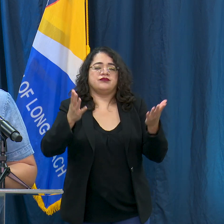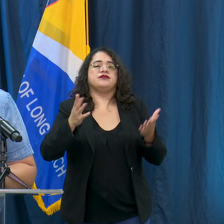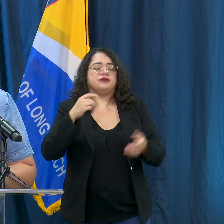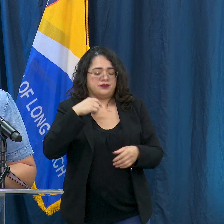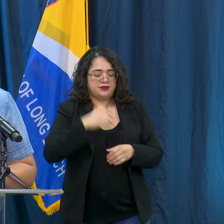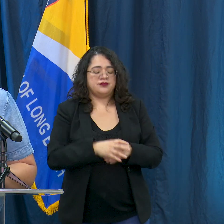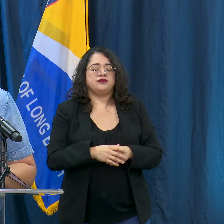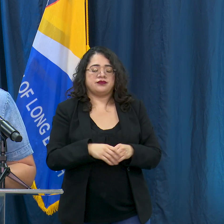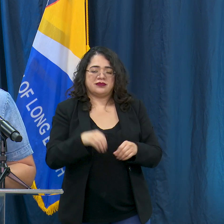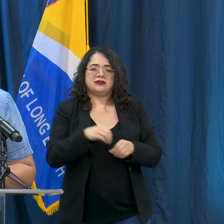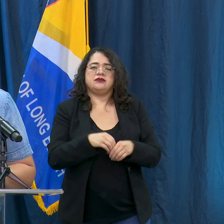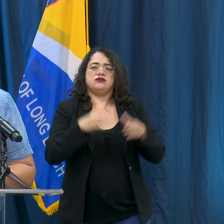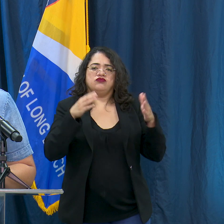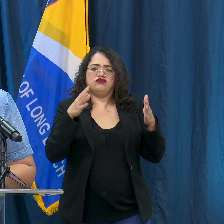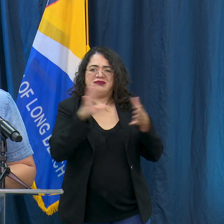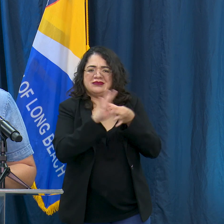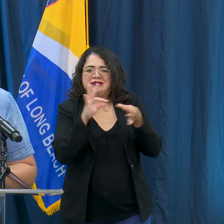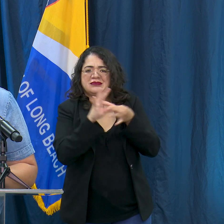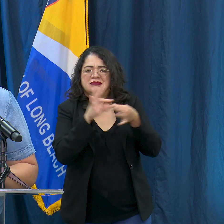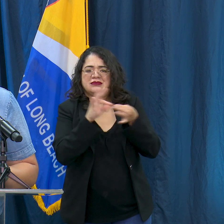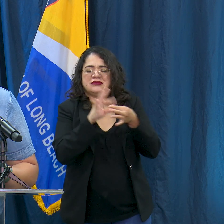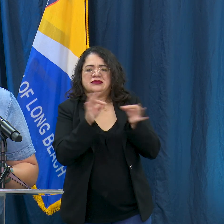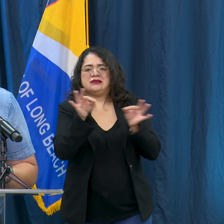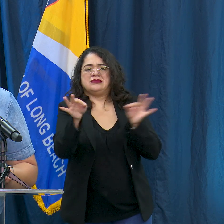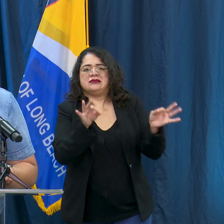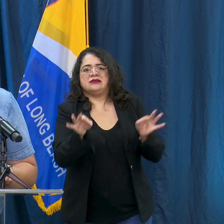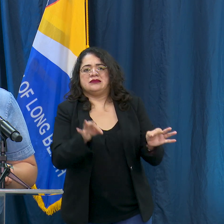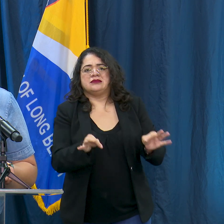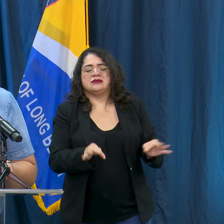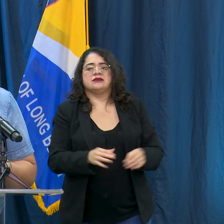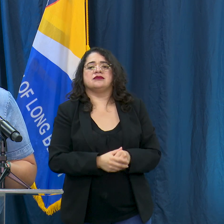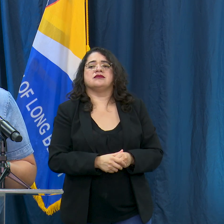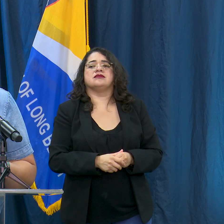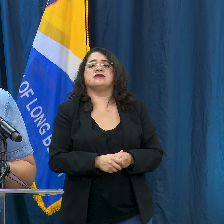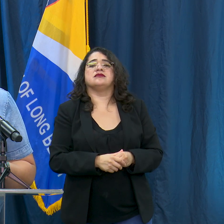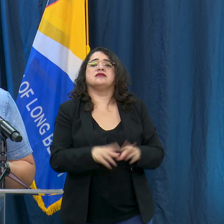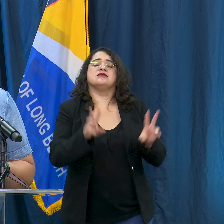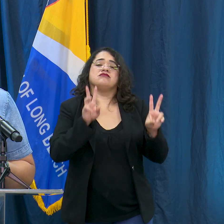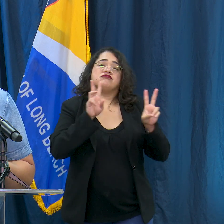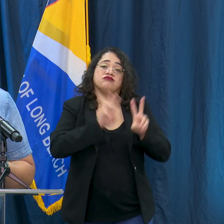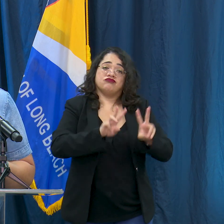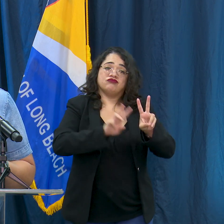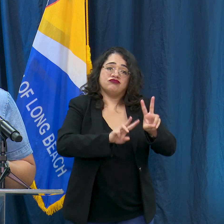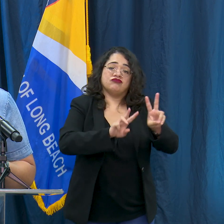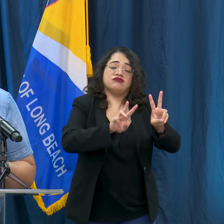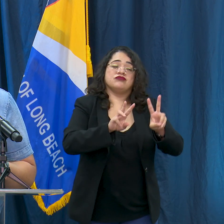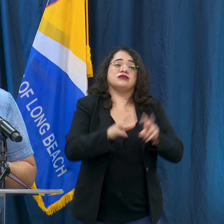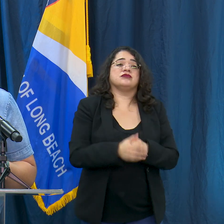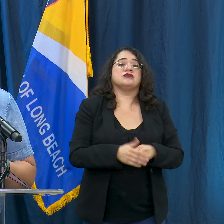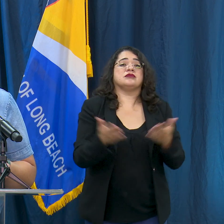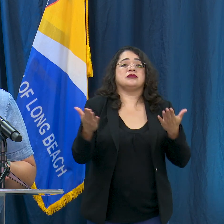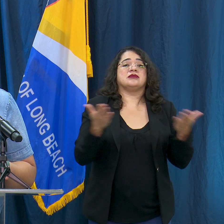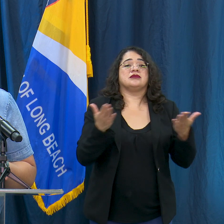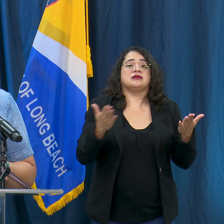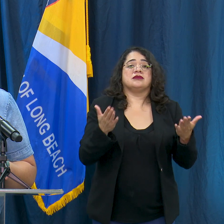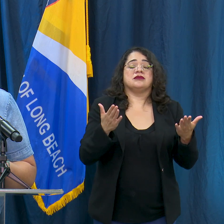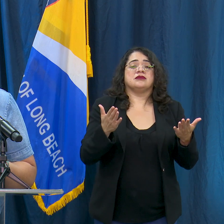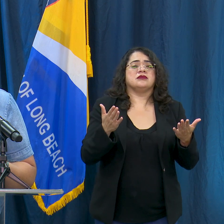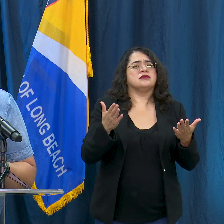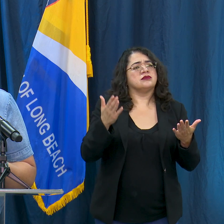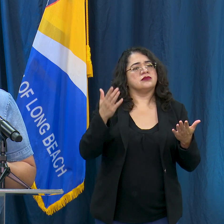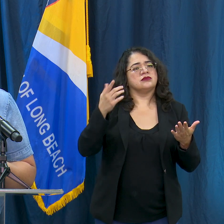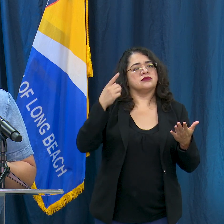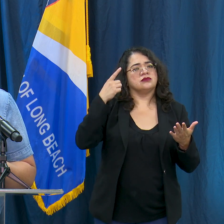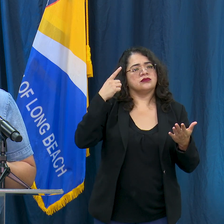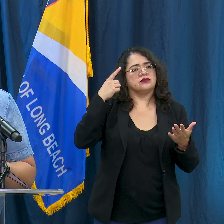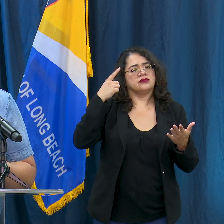en persona en las próximas semanas. Por el tanto, los funerales y servicios de fallecimiento sabemos